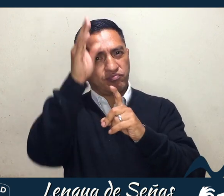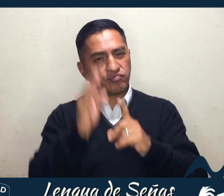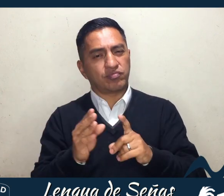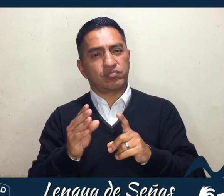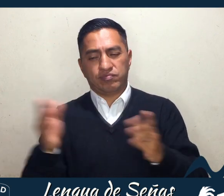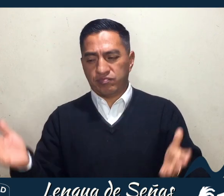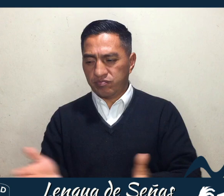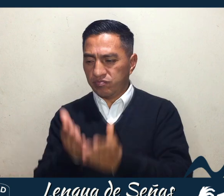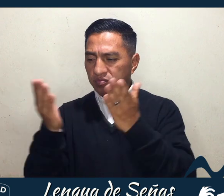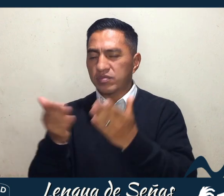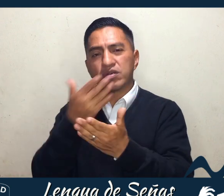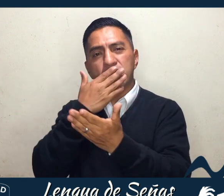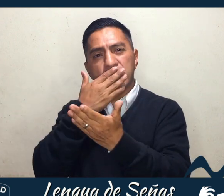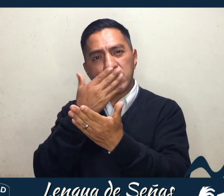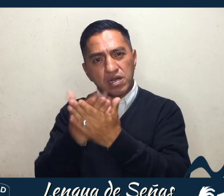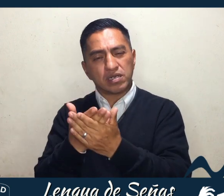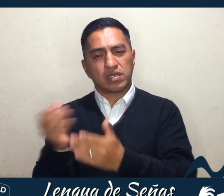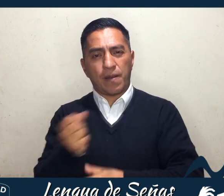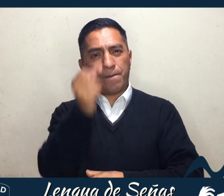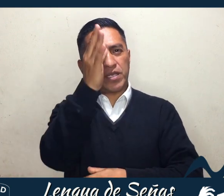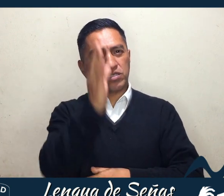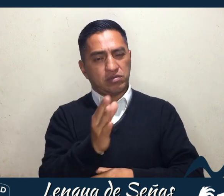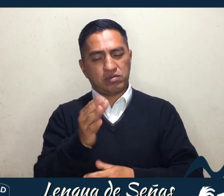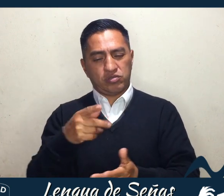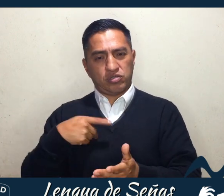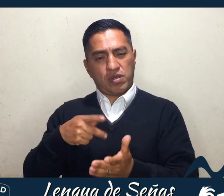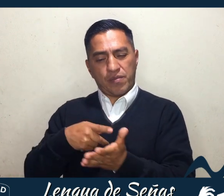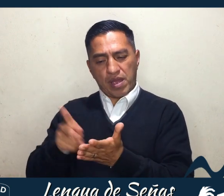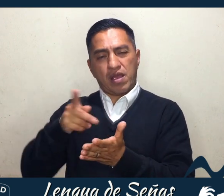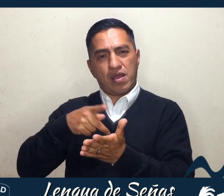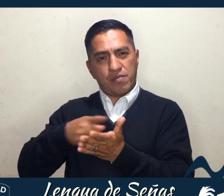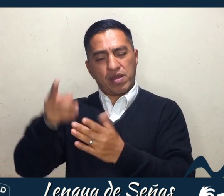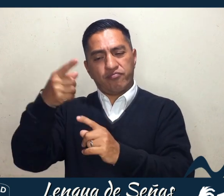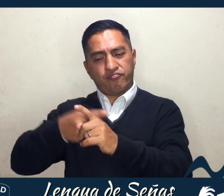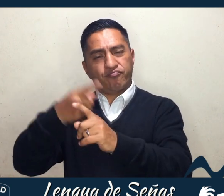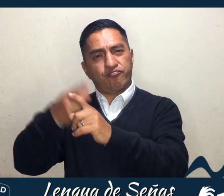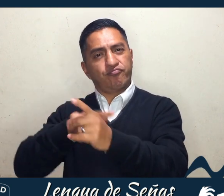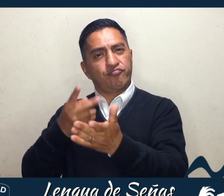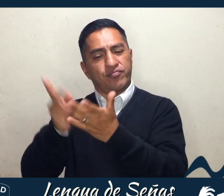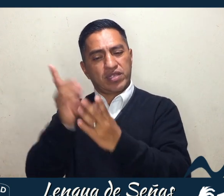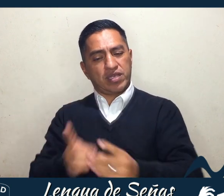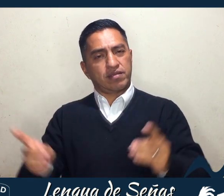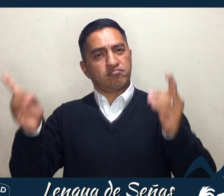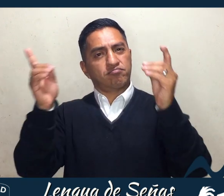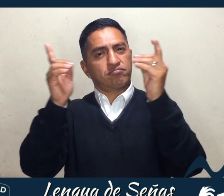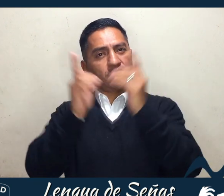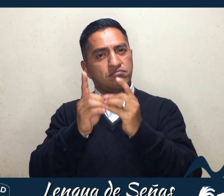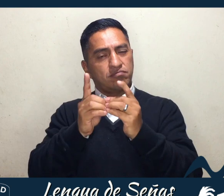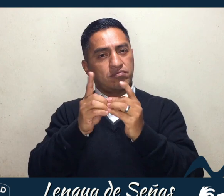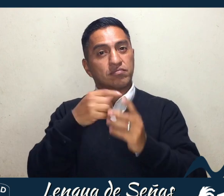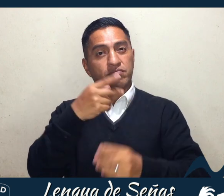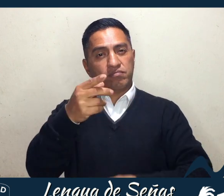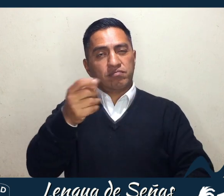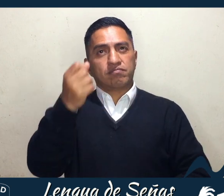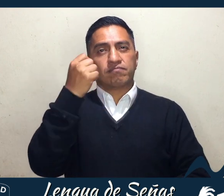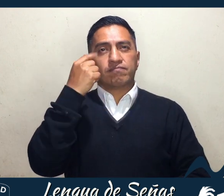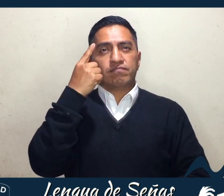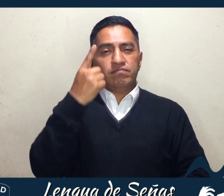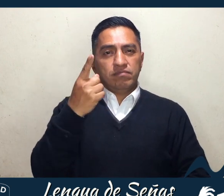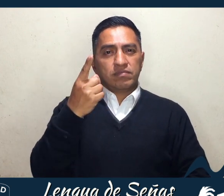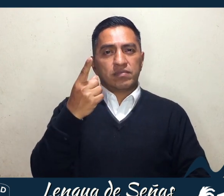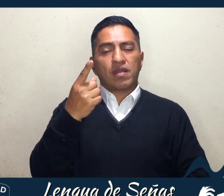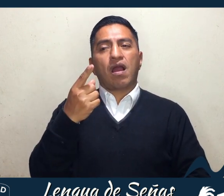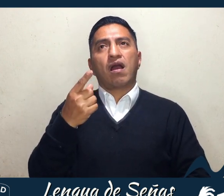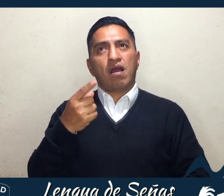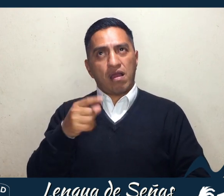vidas. Nuestra gratitud a través de un salario digno se manifestará en la medida en la que comprendemos todo lo